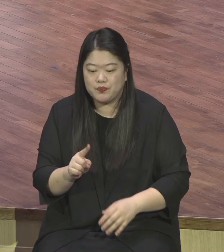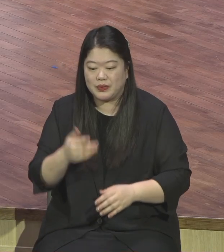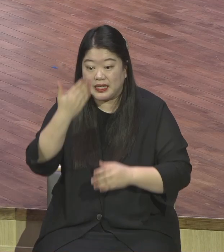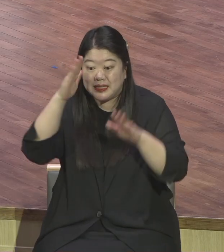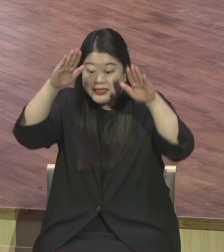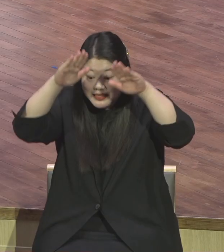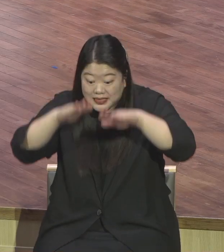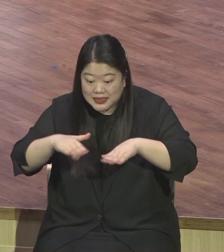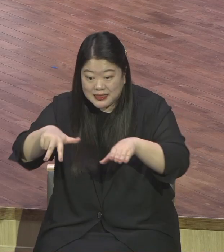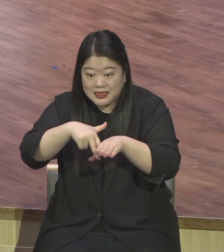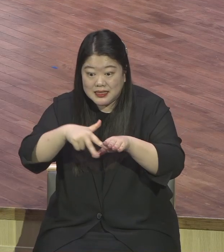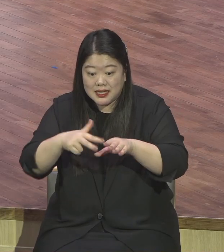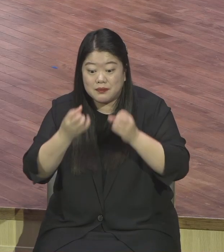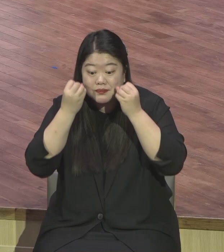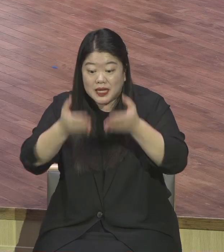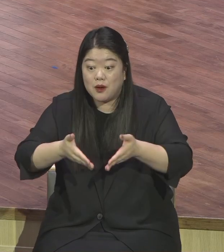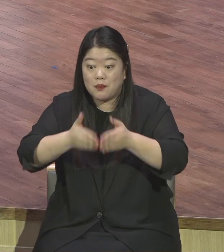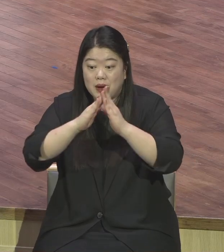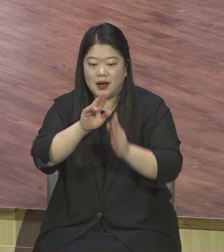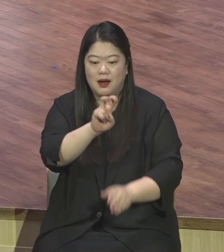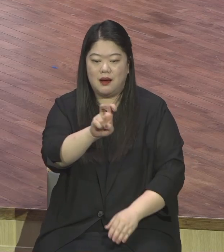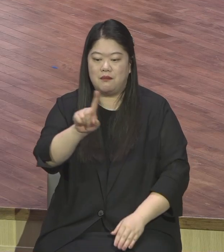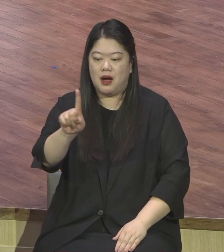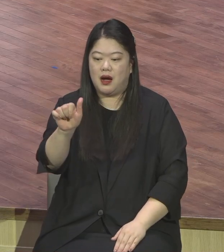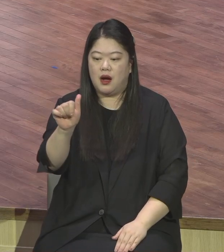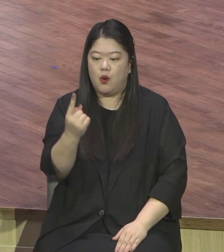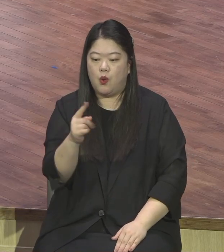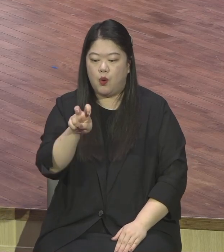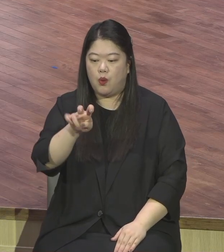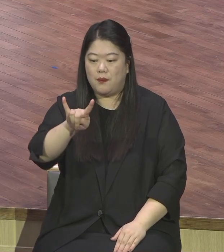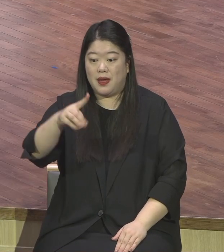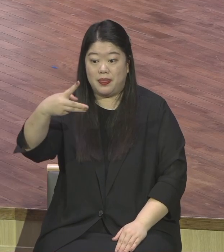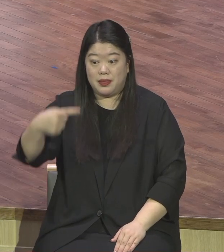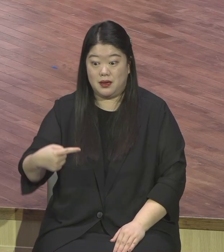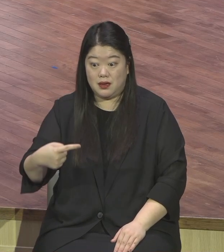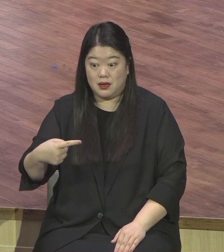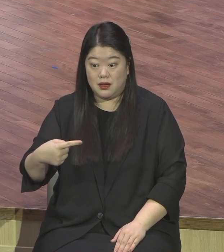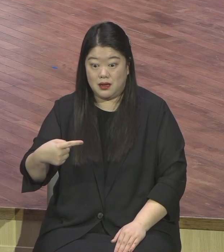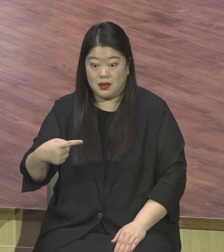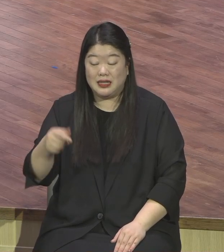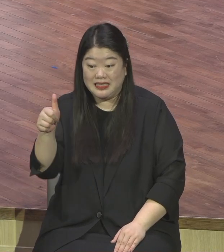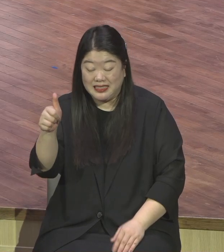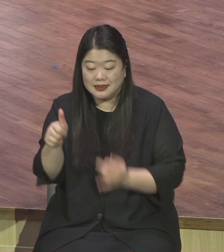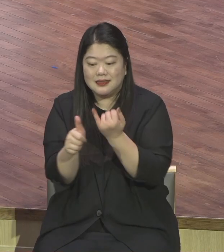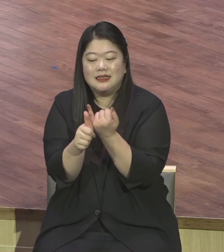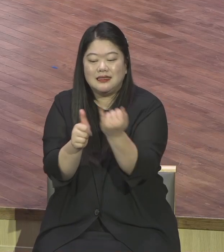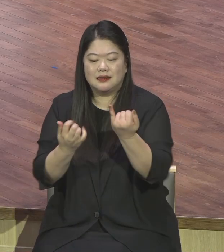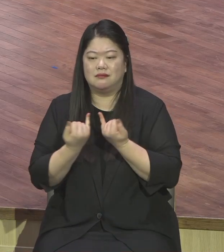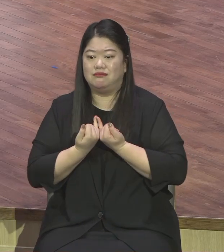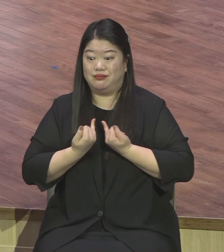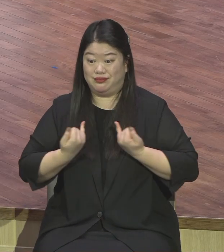아내들이 뭐 네 다섯 여섯 여덟이잖아요. 아내들을 학교 보내지 않았어요. 그렇기 때문에